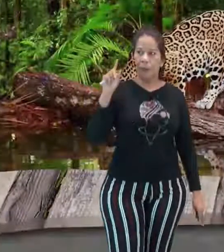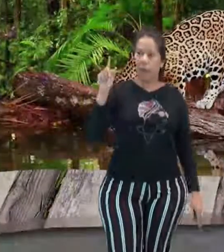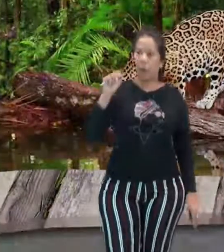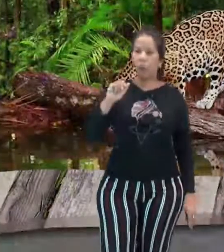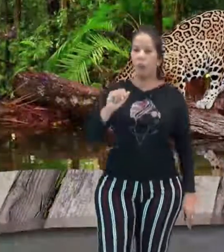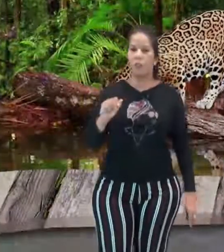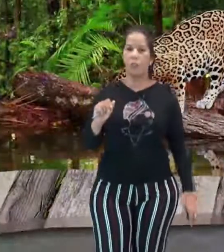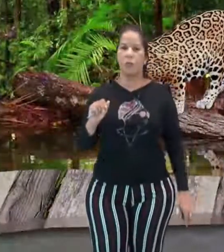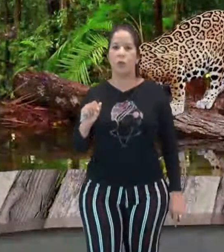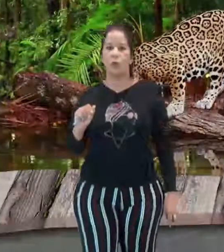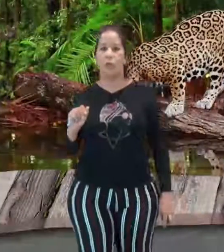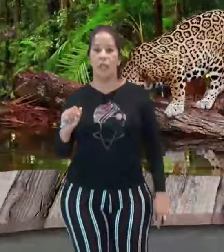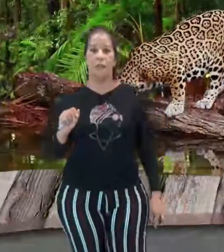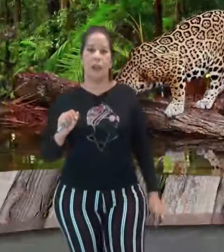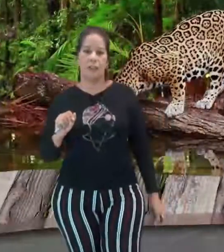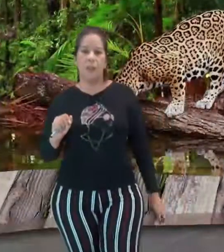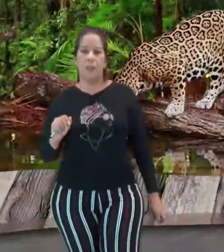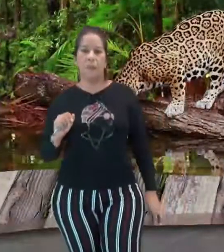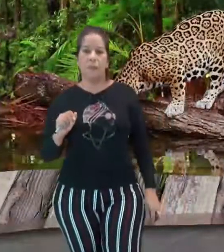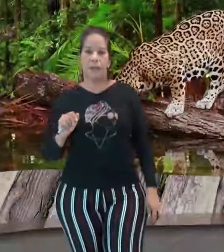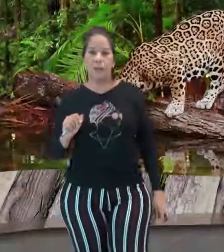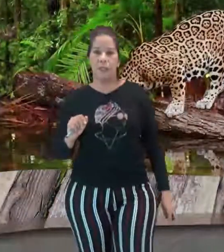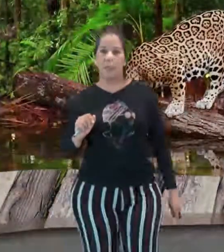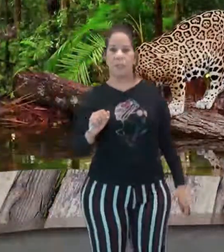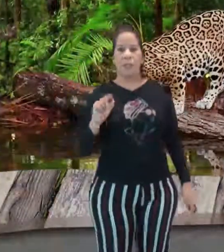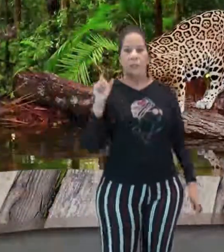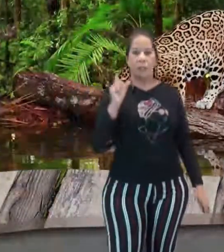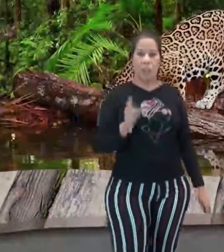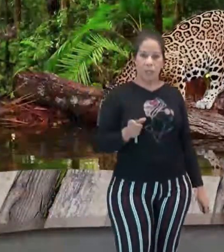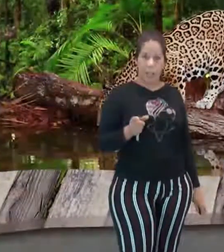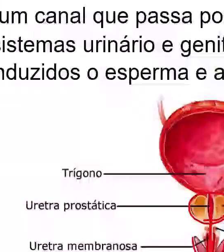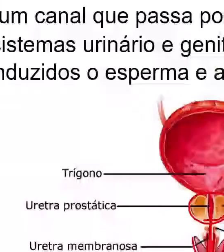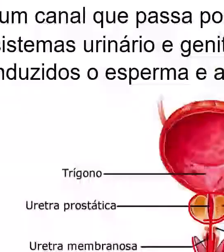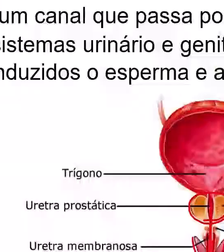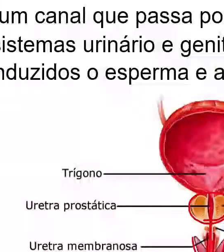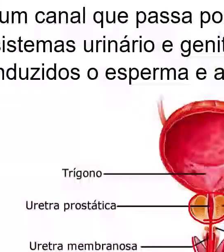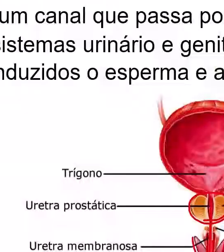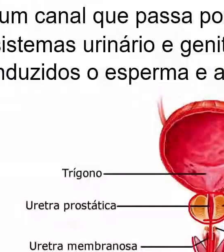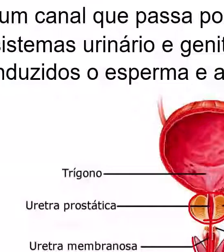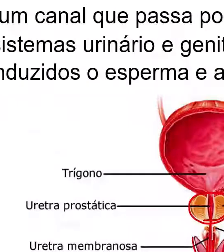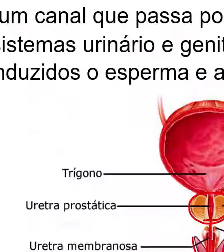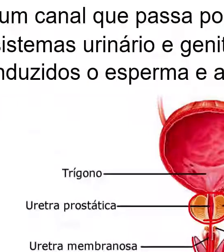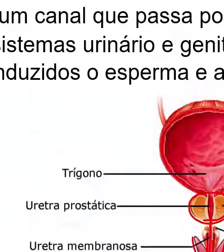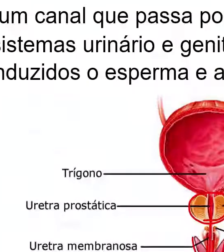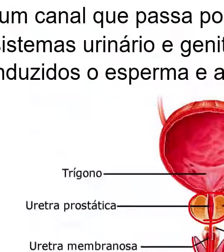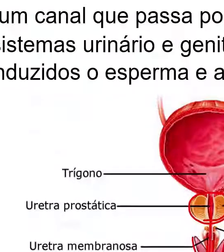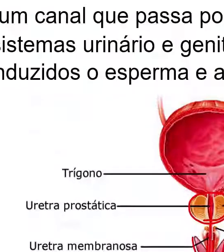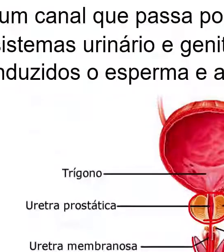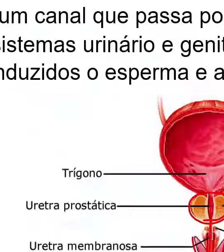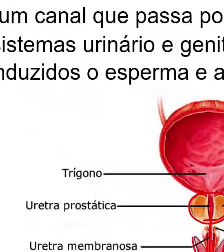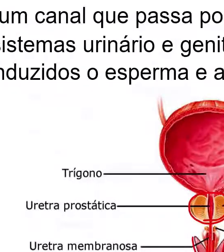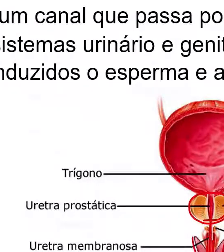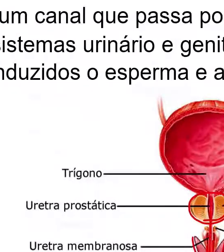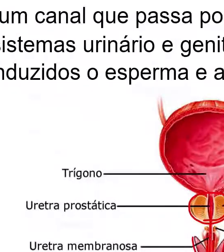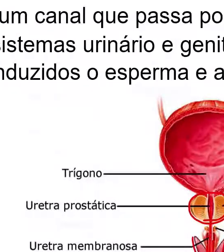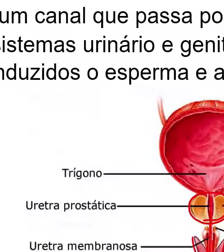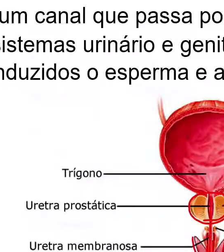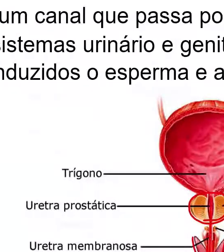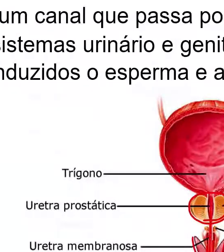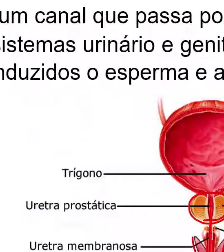certo? Que é o que a gente mostrou ali na imagem para vocês, tá certo? Vamos falar. E esse